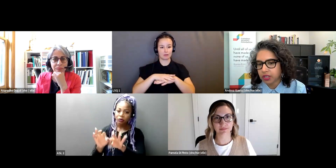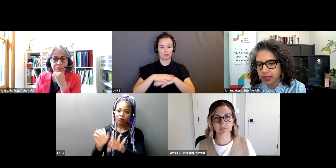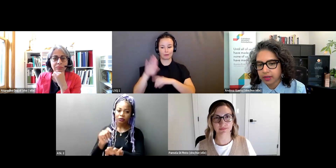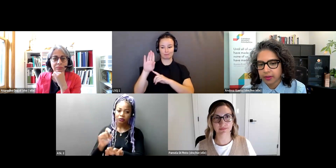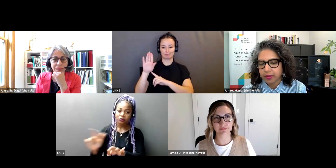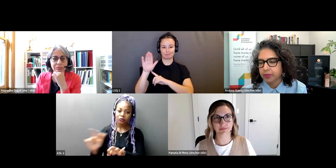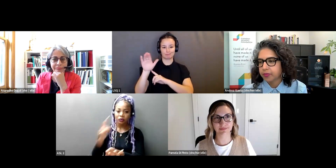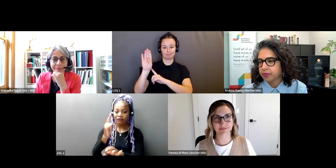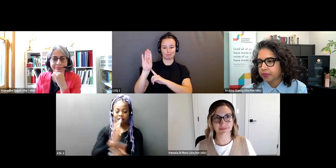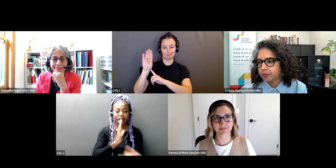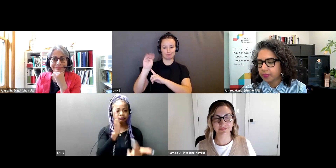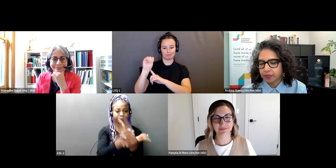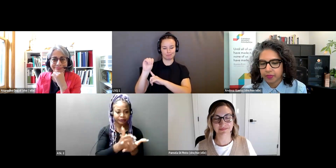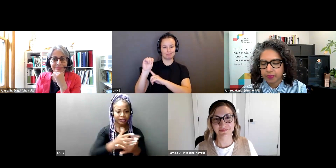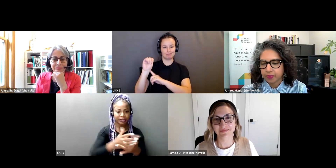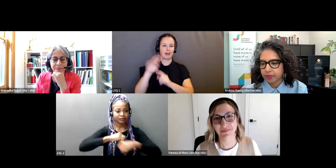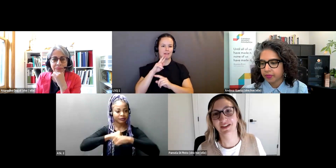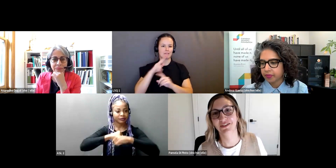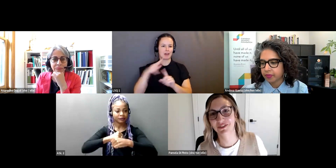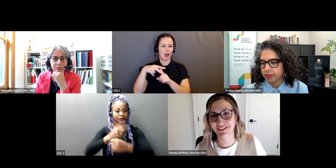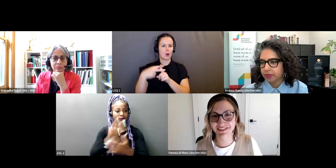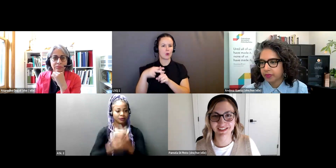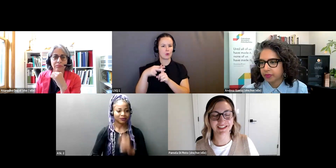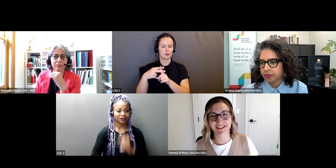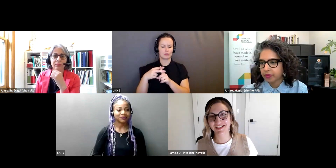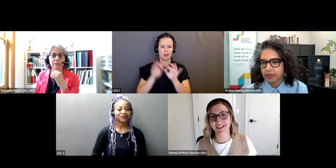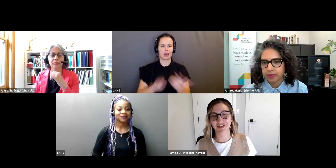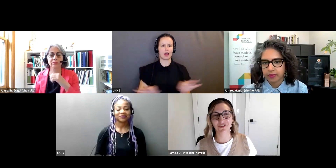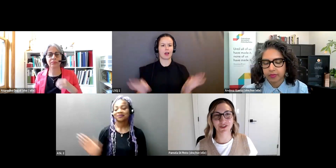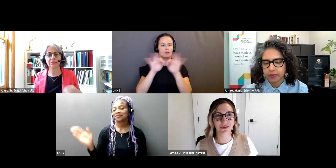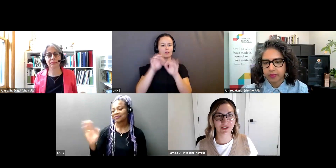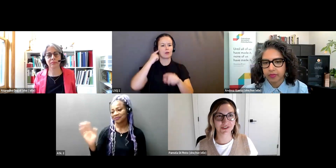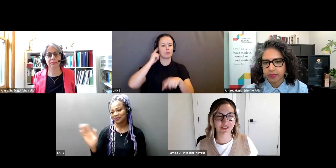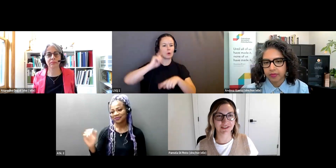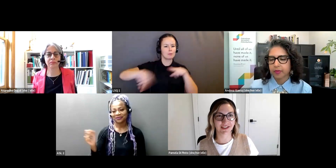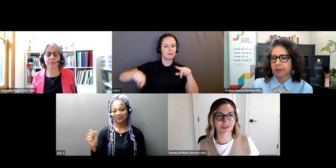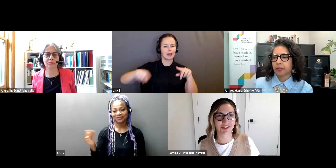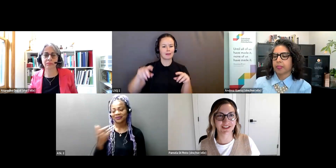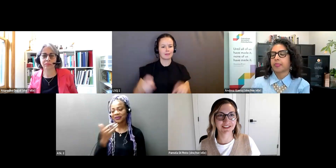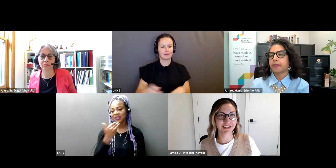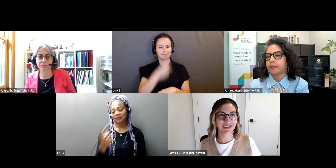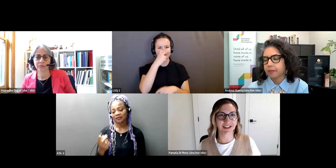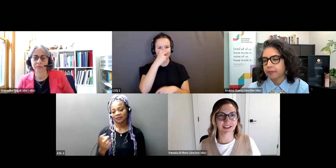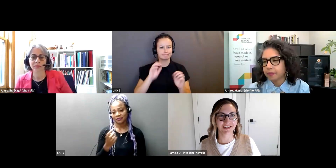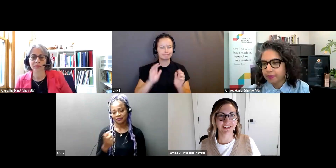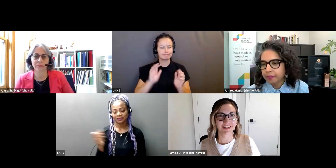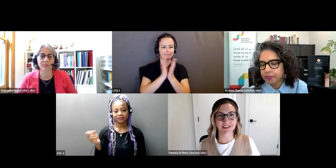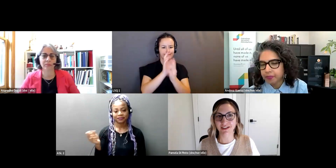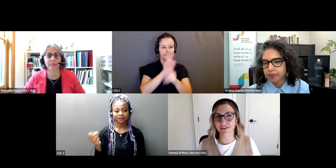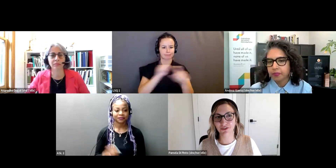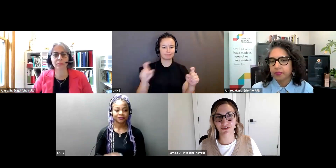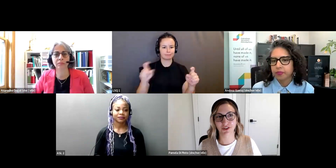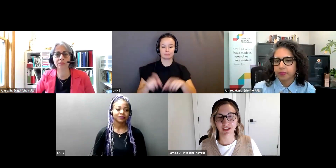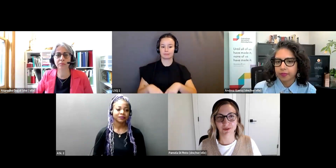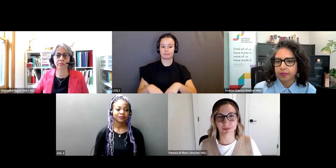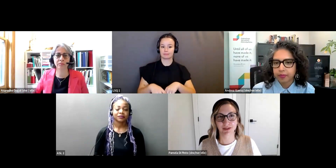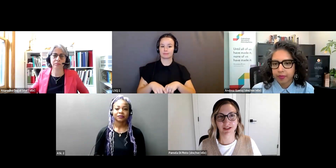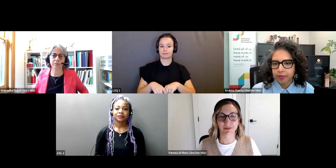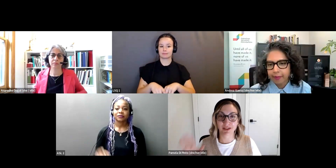est un outil vital pour la prévention de risques. Merci beaucoup pour cette question,